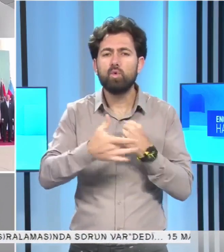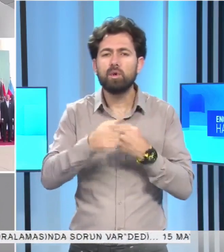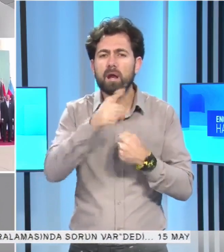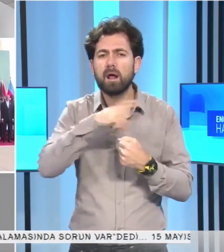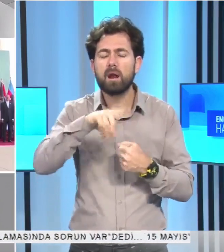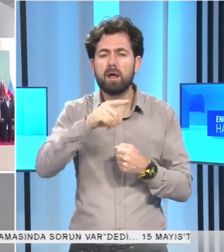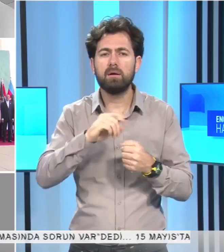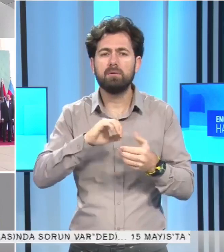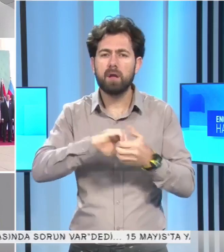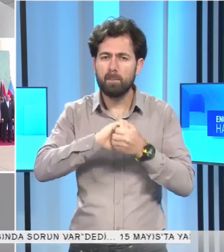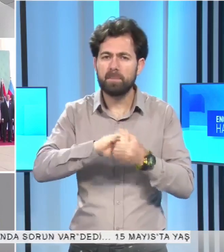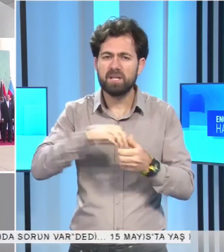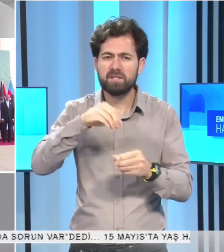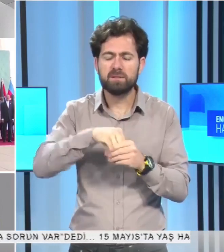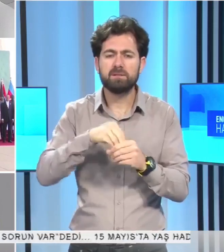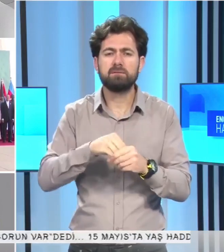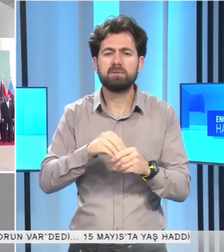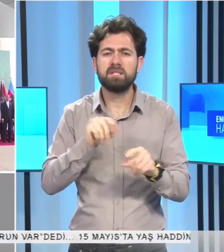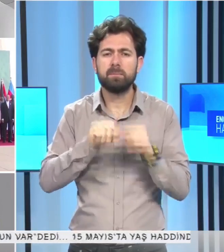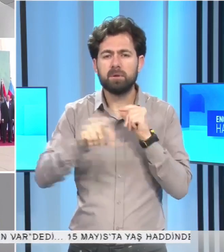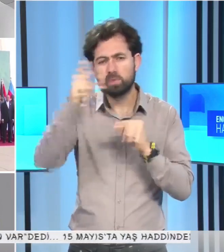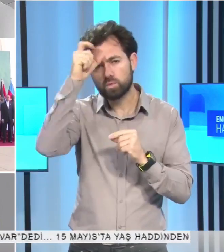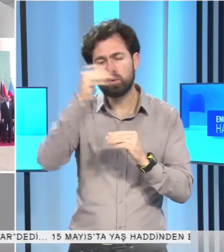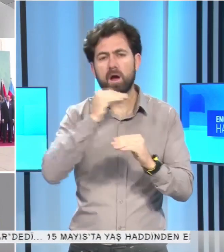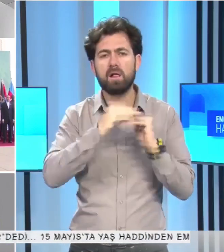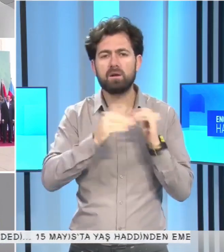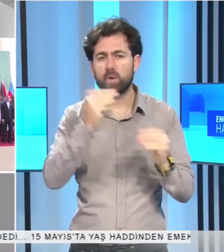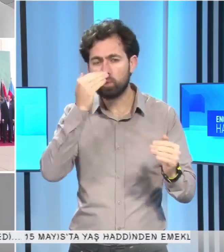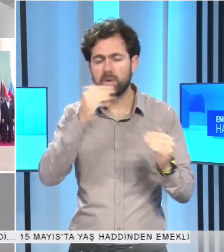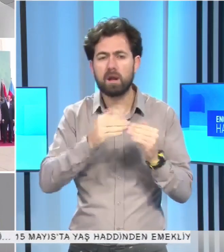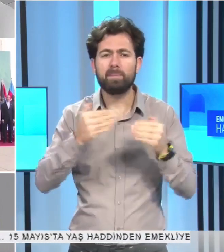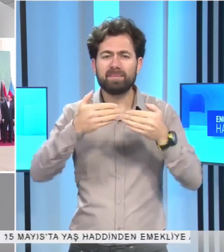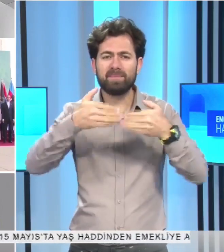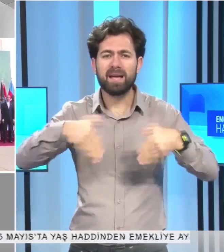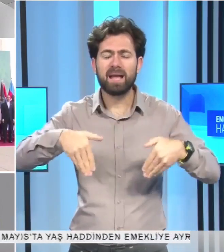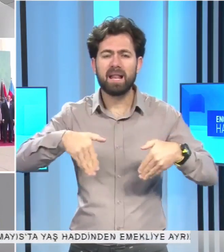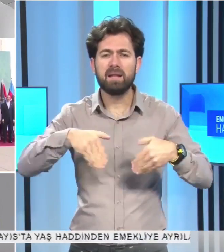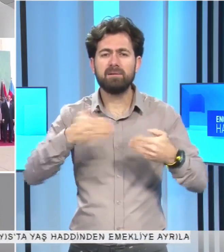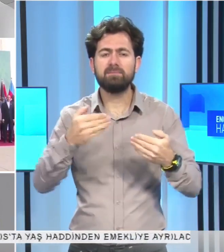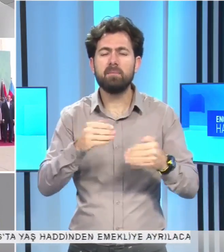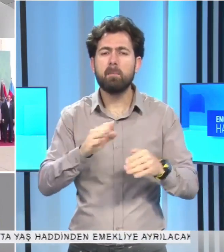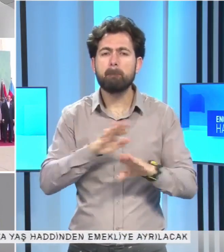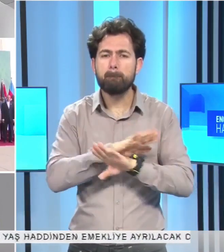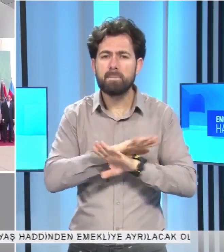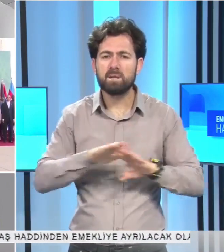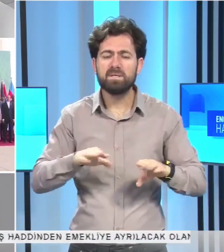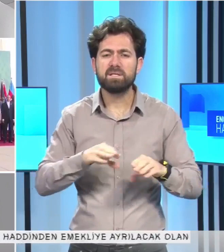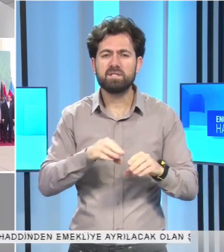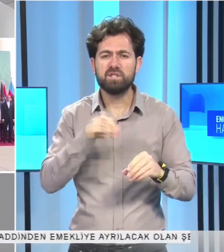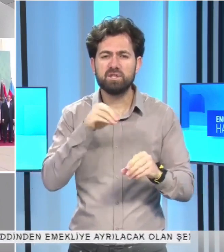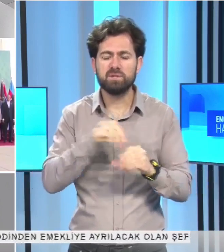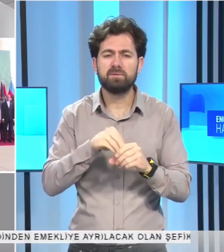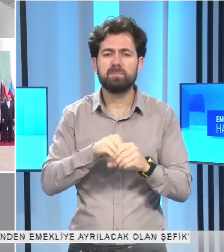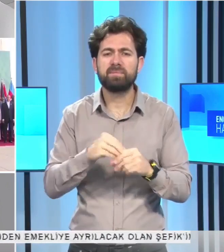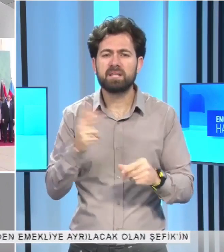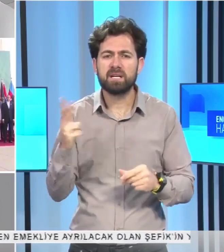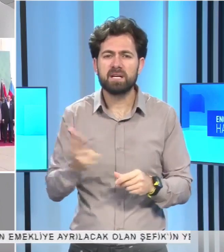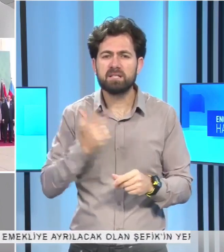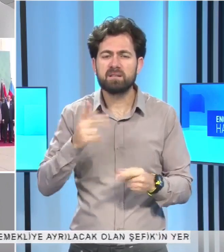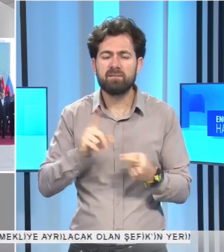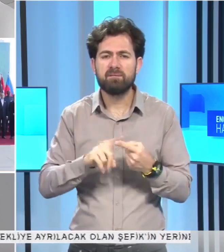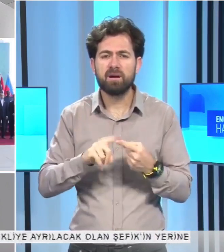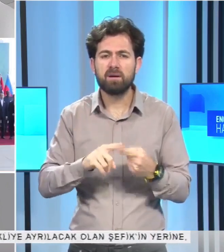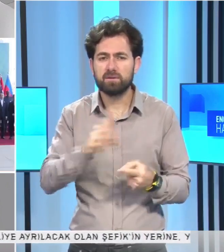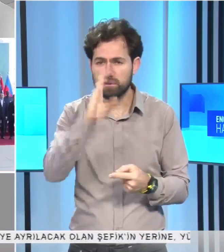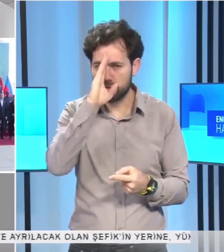ülkelerle dayanışma içerisinde Kıbrıs Türk halkına uygulanan izolasyonun sonlandırılması yönünde hızlı